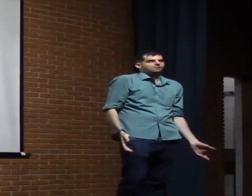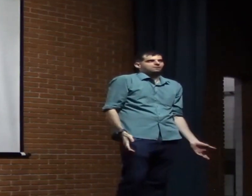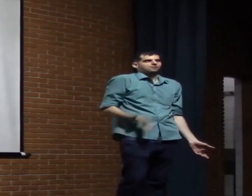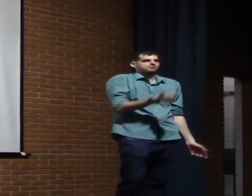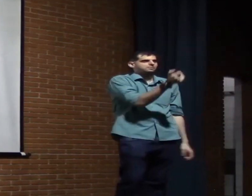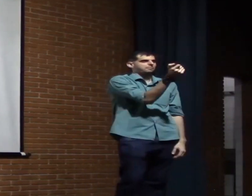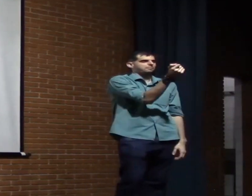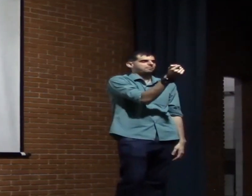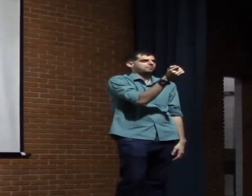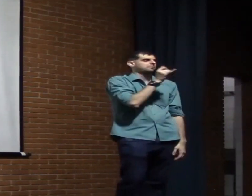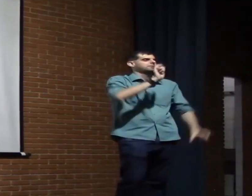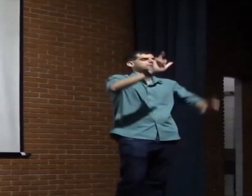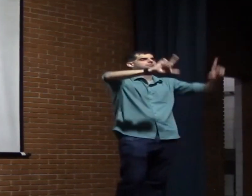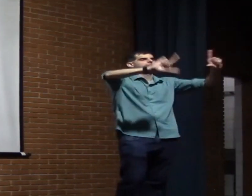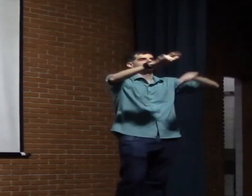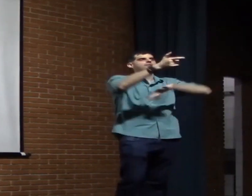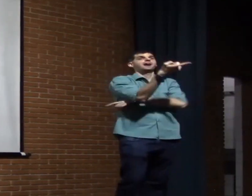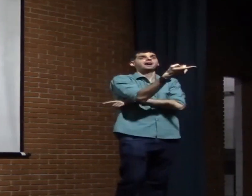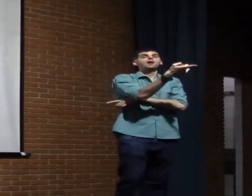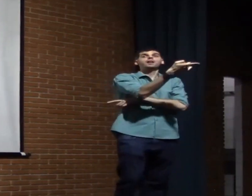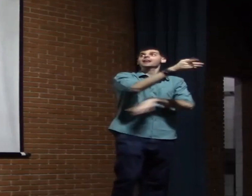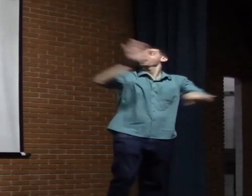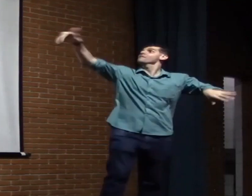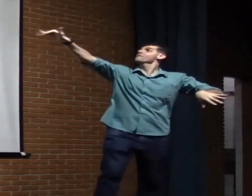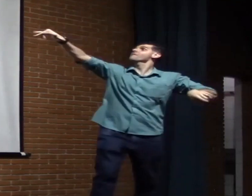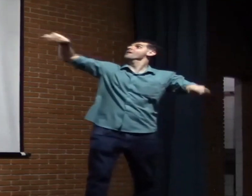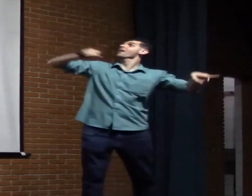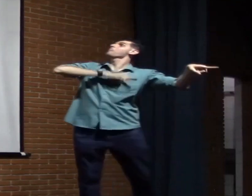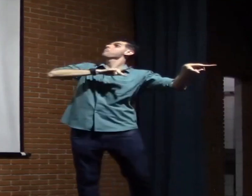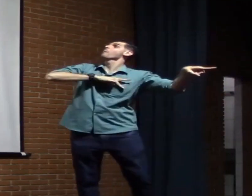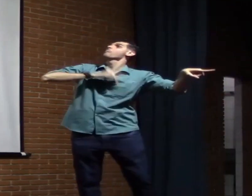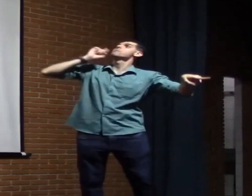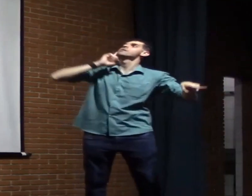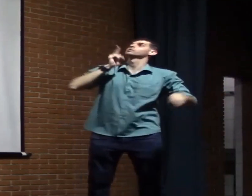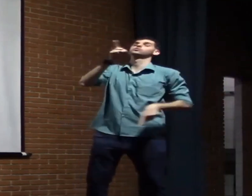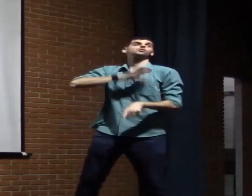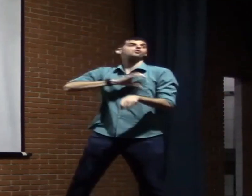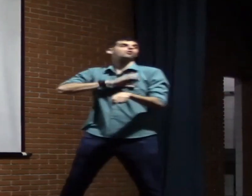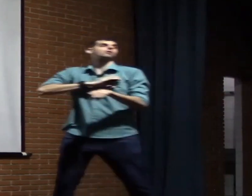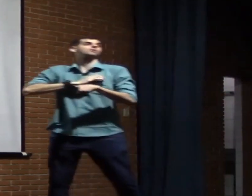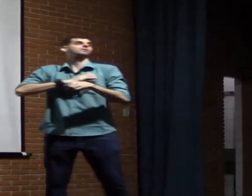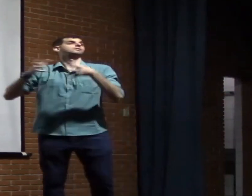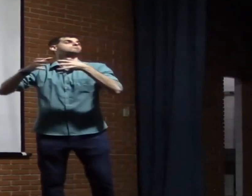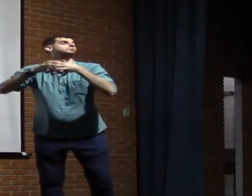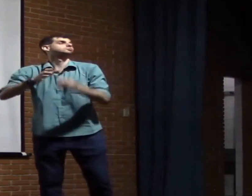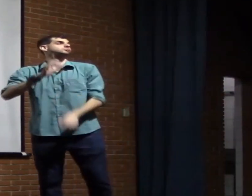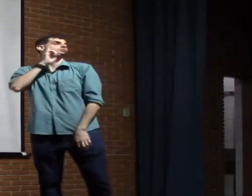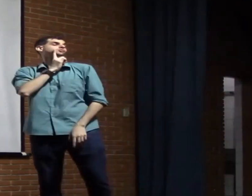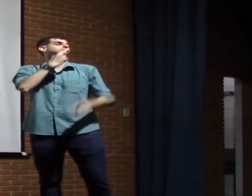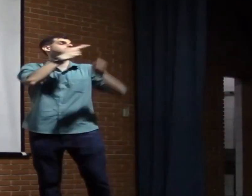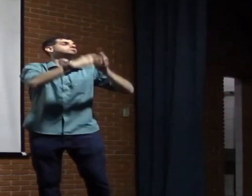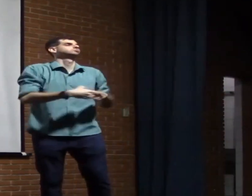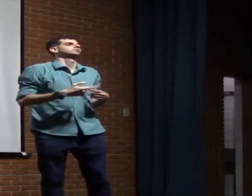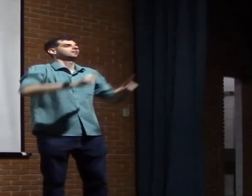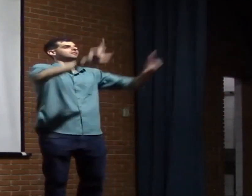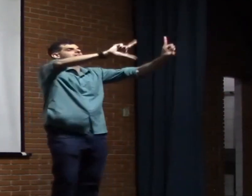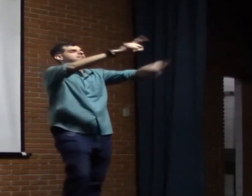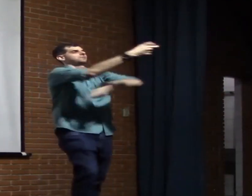o sujeito surdo participando dessas competições, ou se por acaso tiver, são bem poucos. Por exemplo, a gente não tem, olha ali, o Corinthians, por